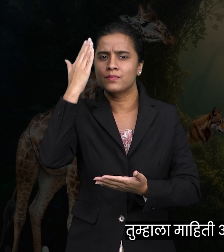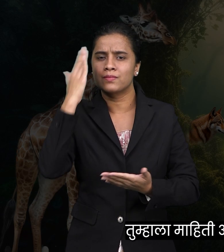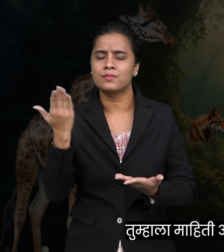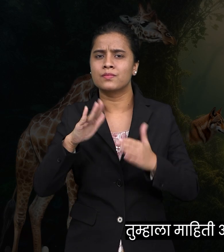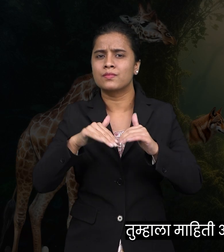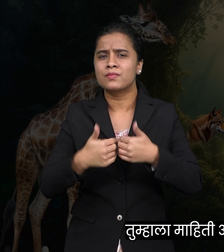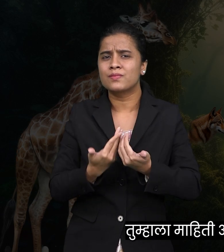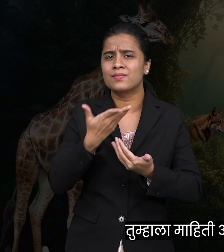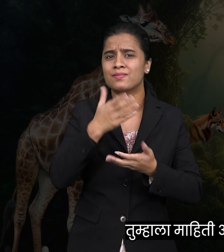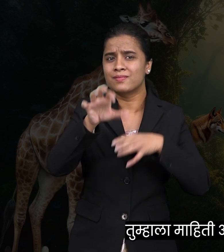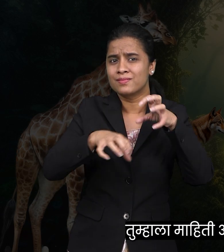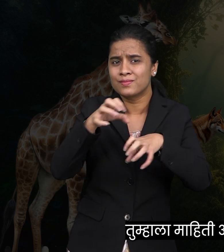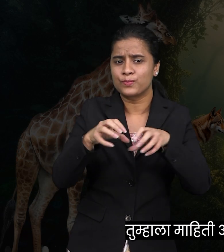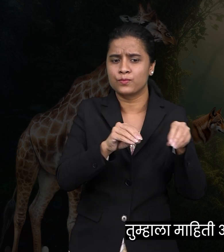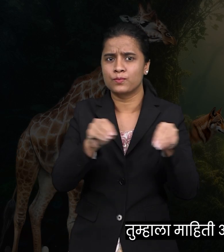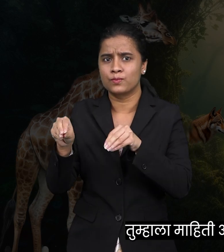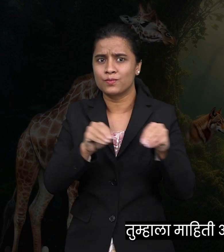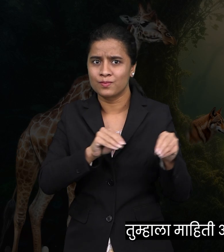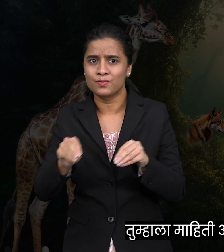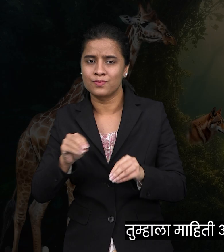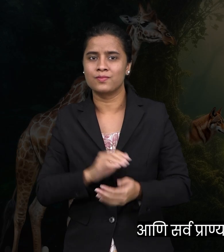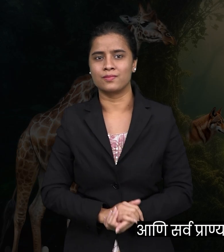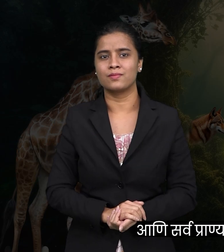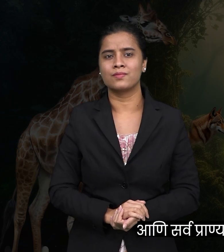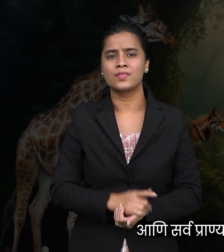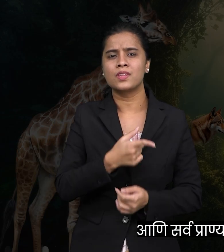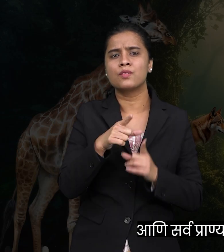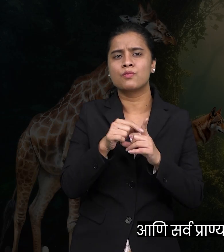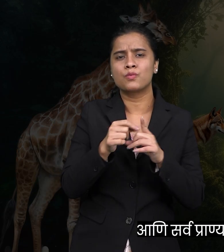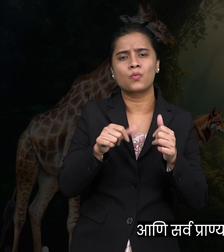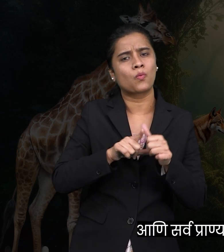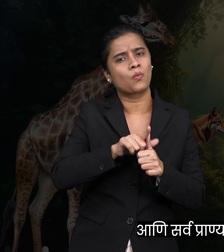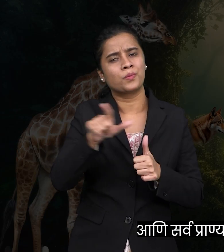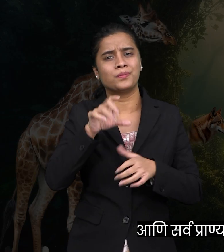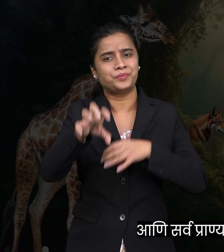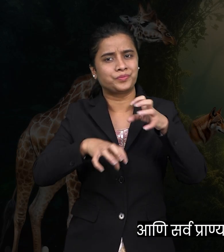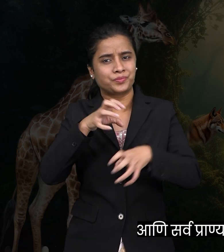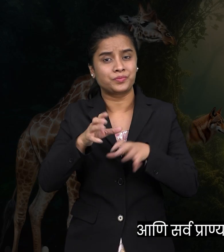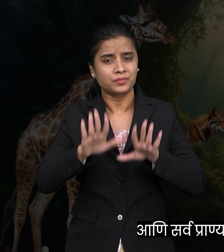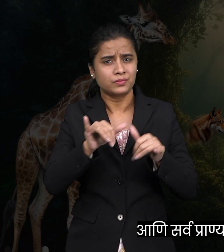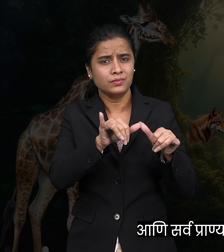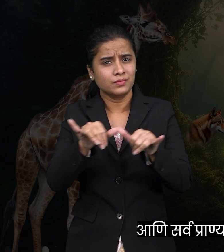तुम्हाला माहित आहे का, प्राणी कसे हालचाल करतात आणि सर्व प्राण्यांची हालचाल सारखीच असते का?